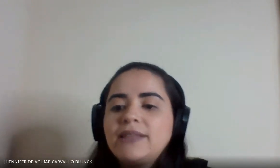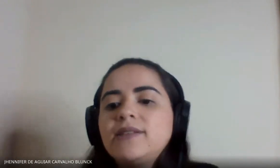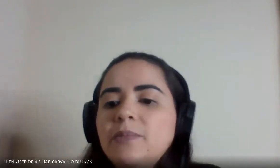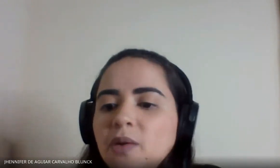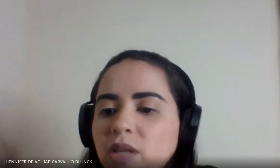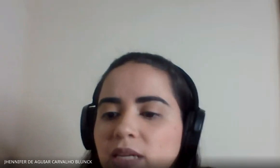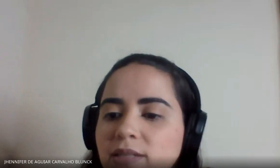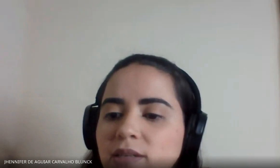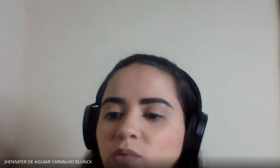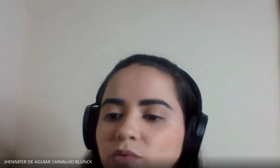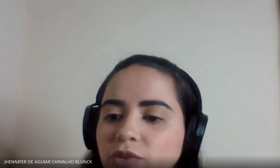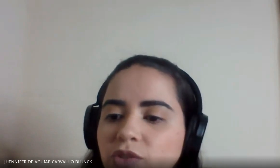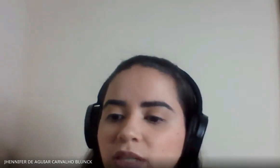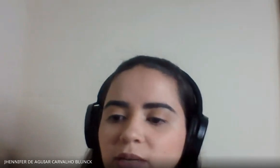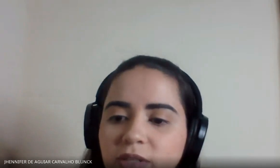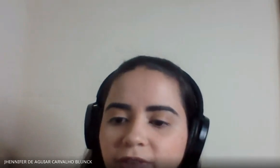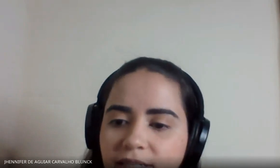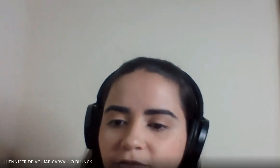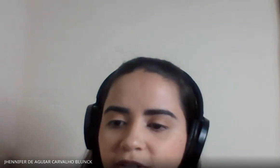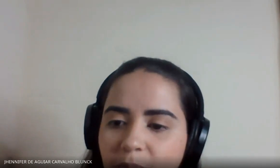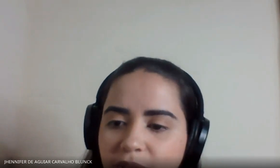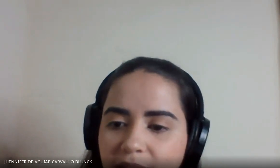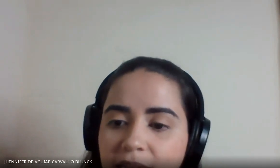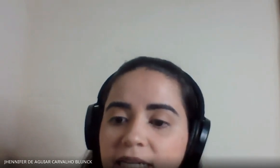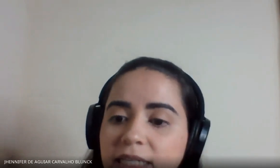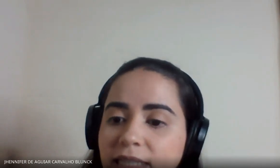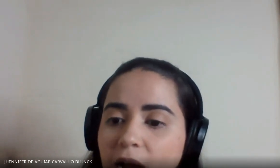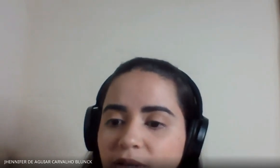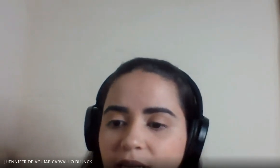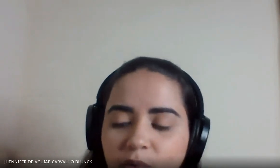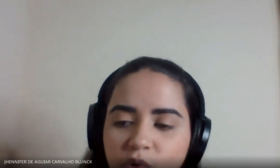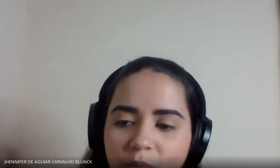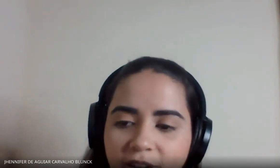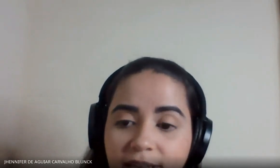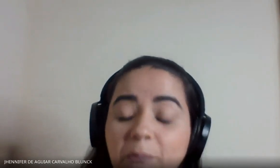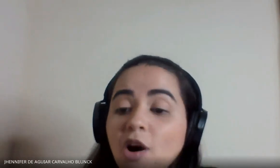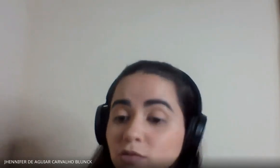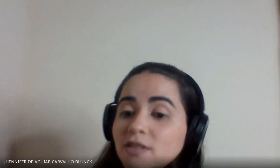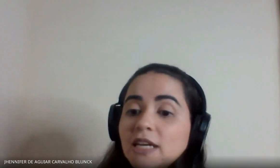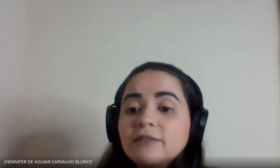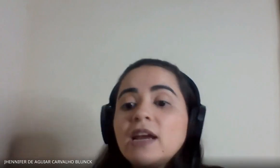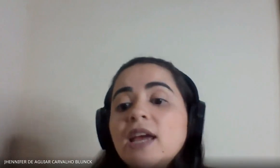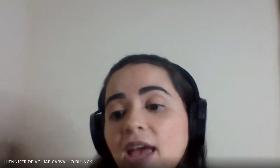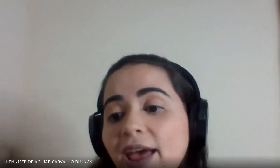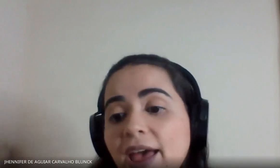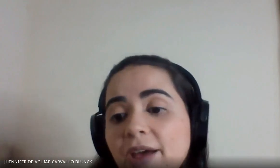a Patrícia está perguntando, e esse segundo vídeo que teremos que fazer, você vai poder dar um exemplo de como fazer? Posso